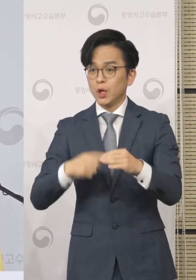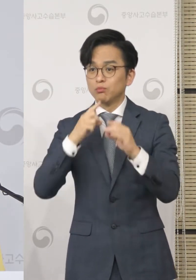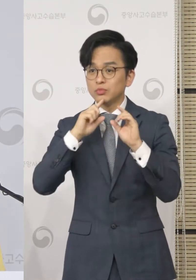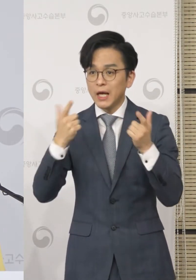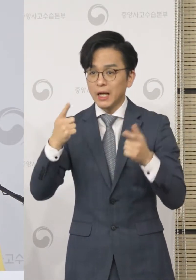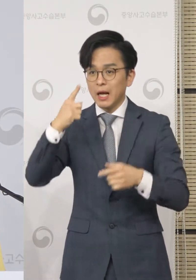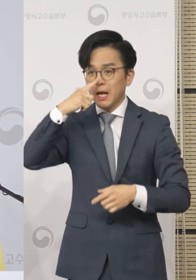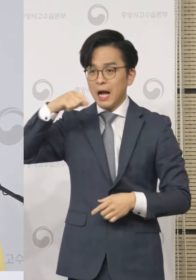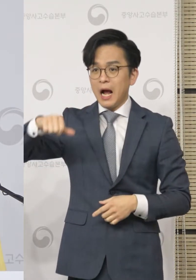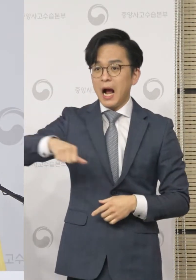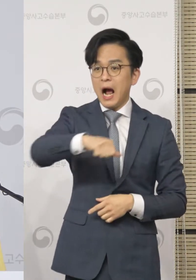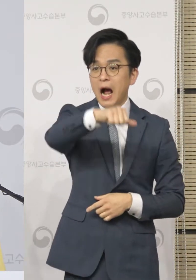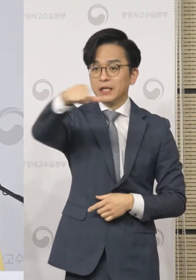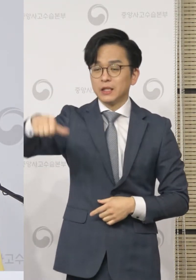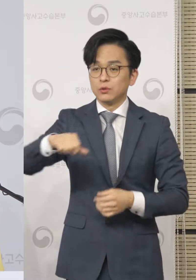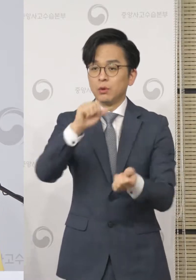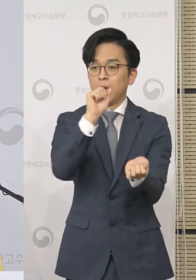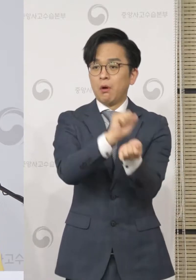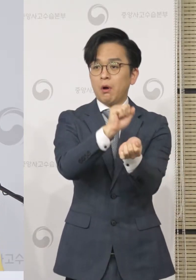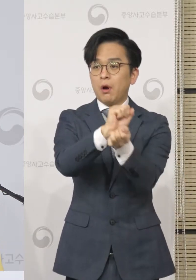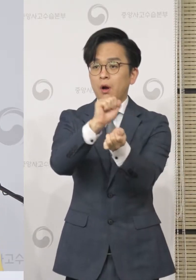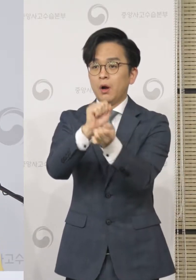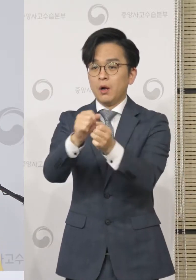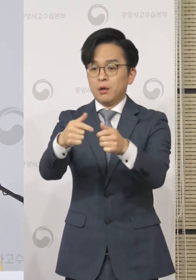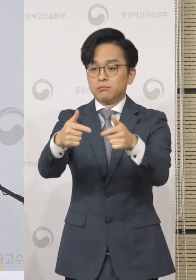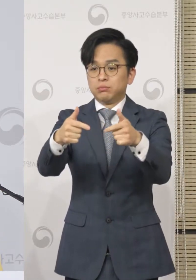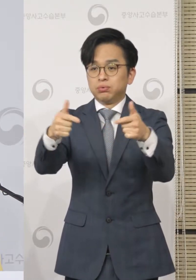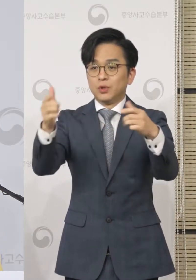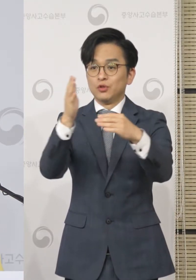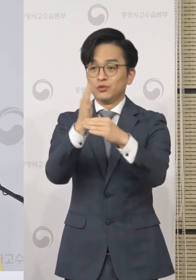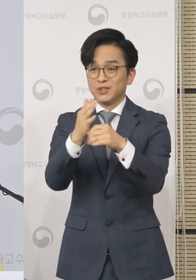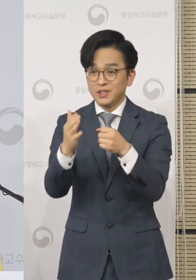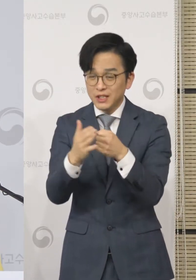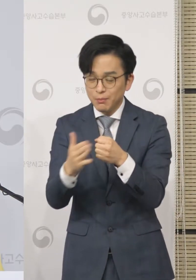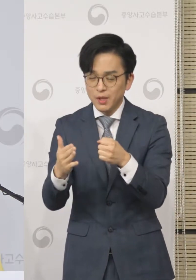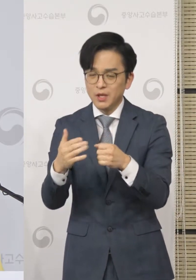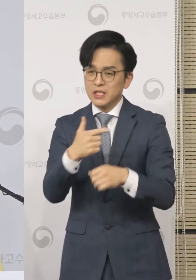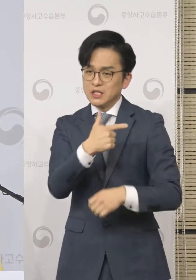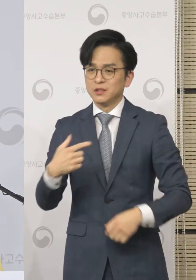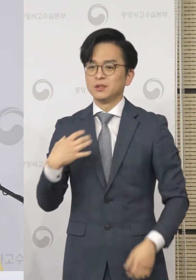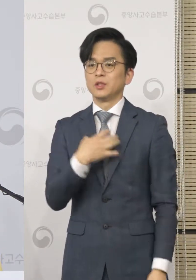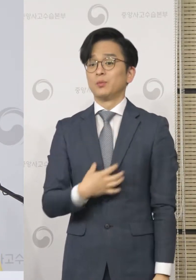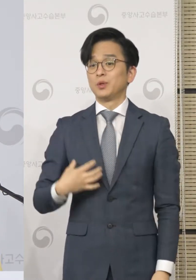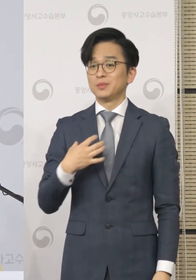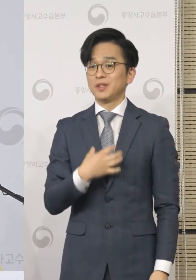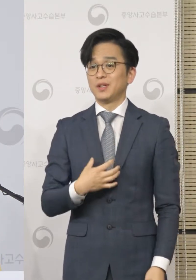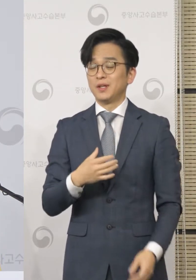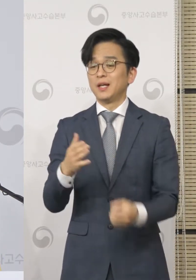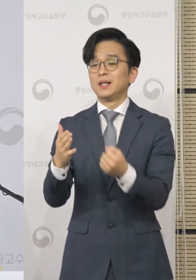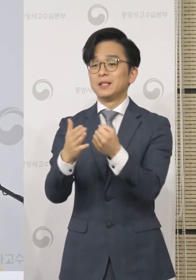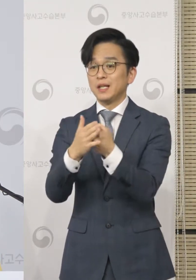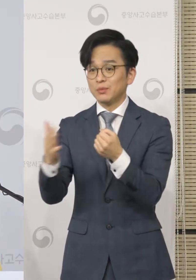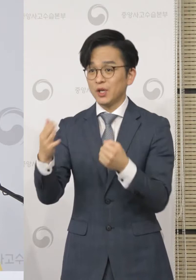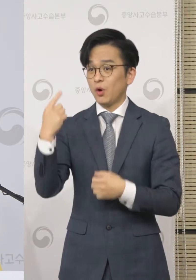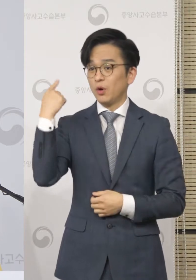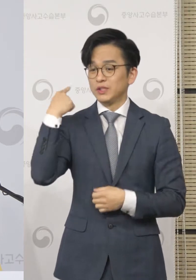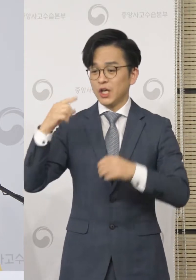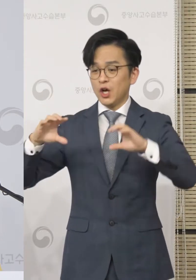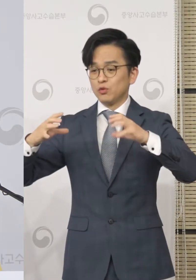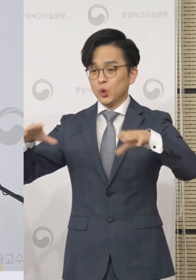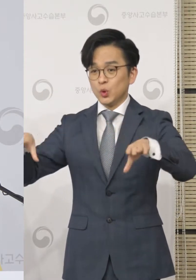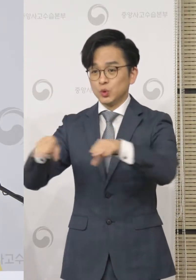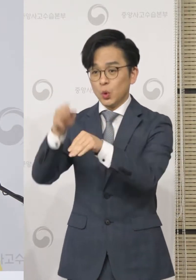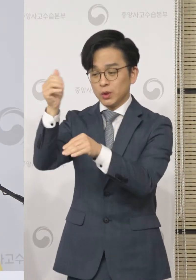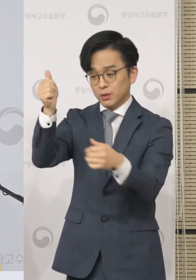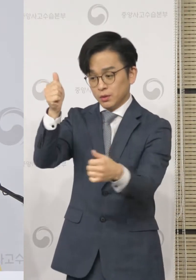넘어 아시아 중심의 확산 가능성을 보이는 점도 우려되는 대목입니다. 이런 이유로 어제